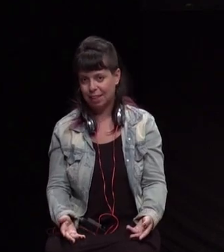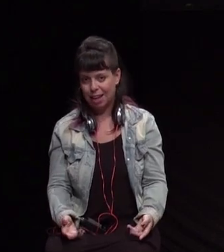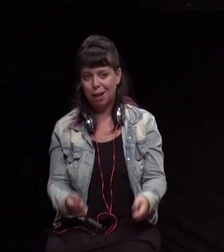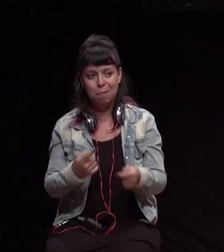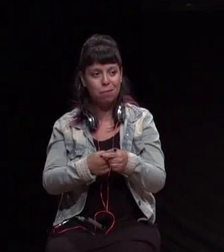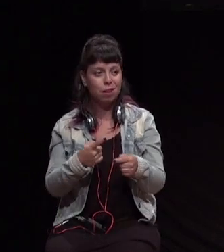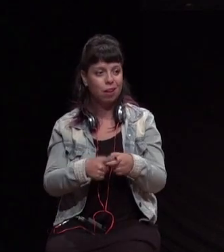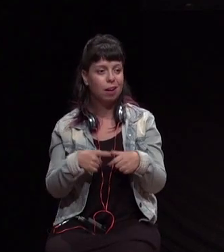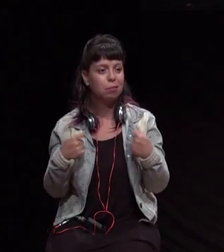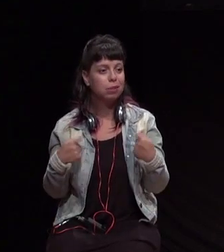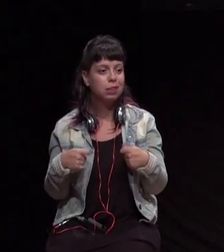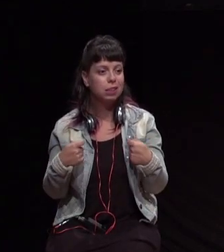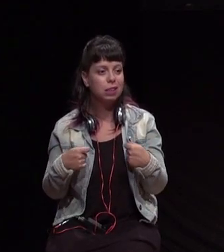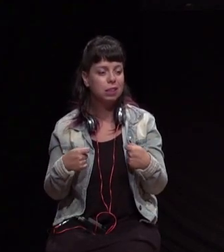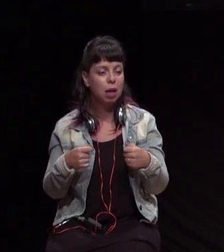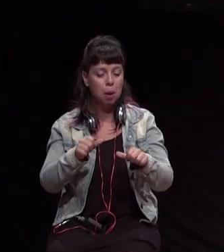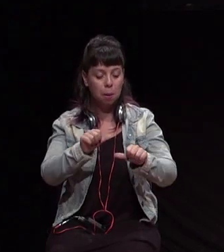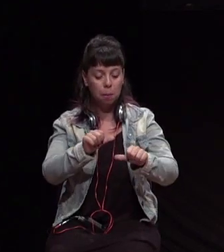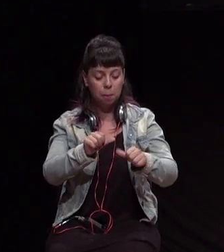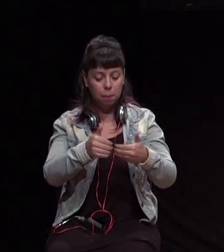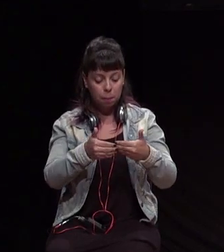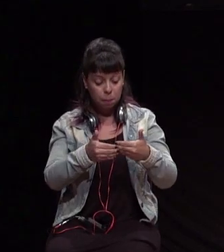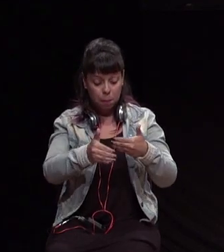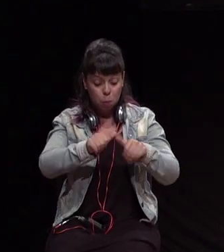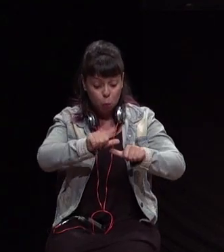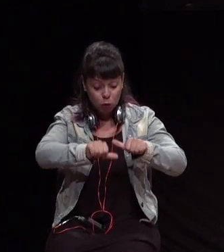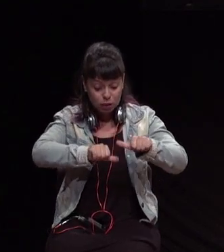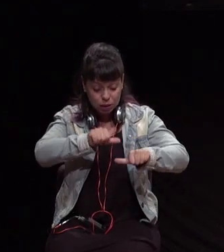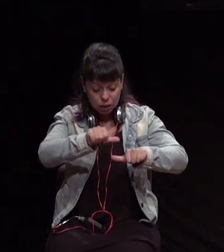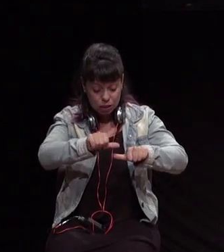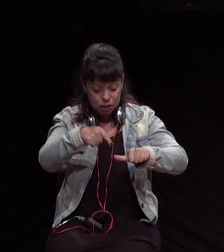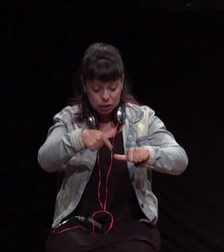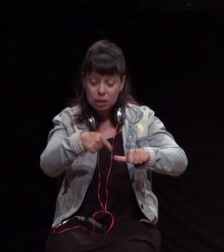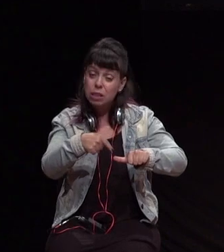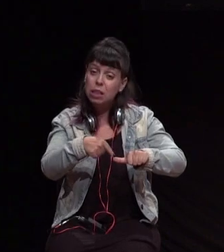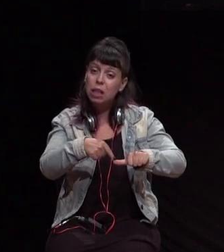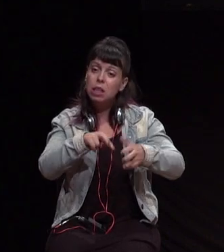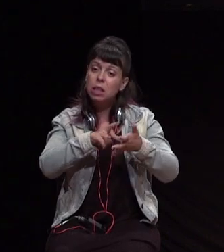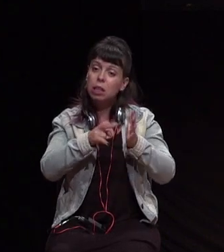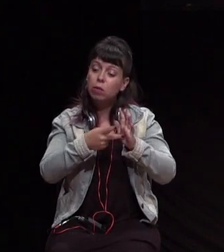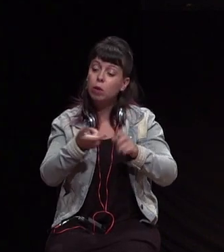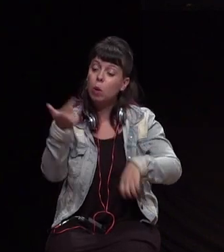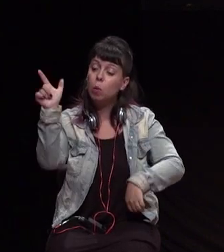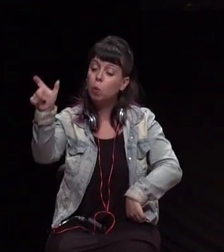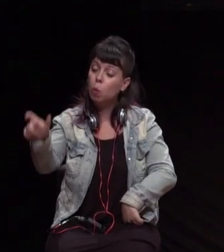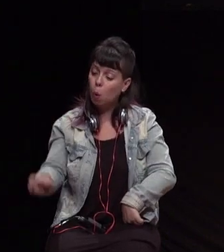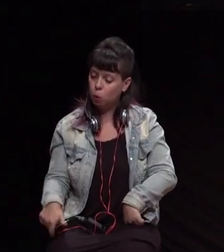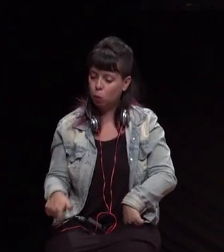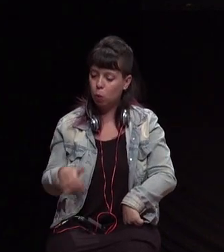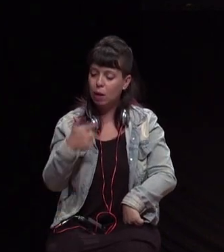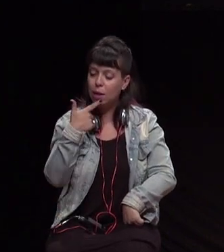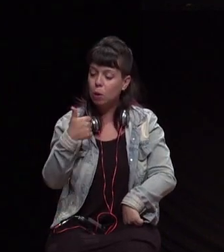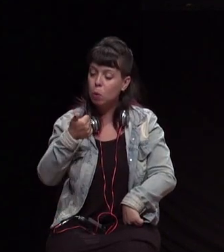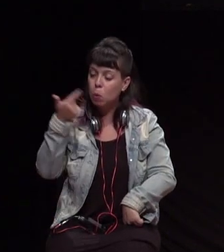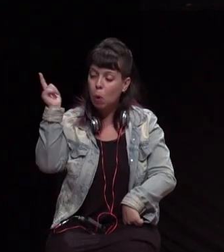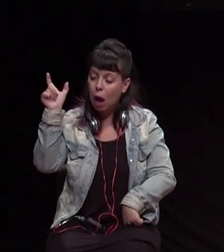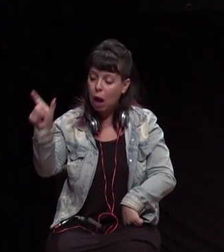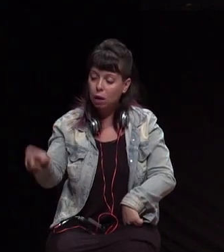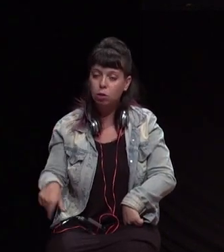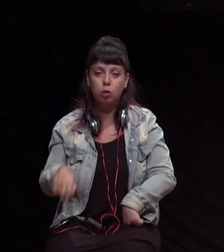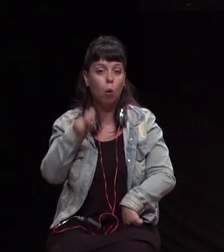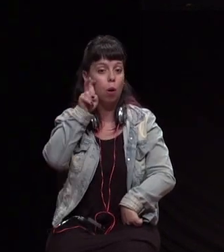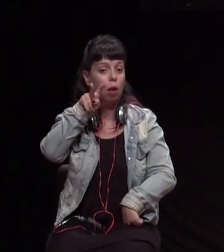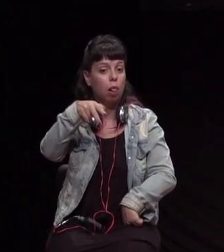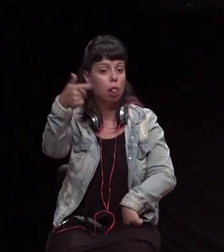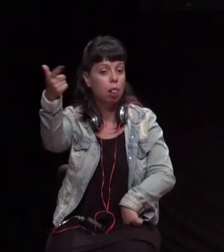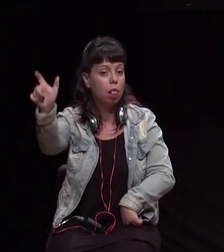mudanças, é pensar como, de fato, esse outro, essa outra linguagem, esse outro olhar, até porque também a